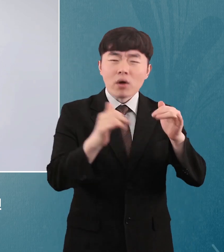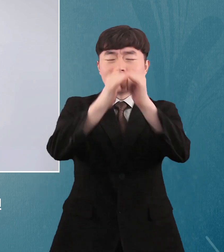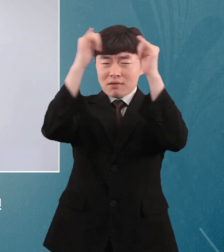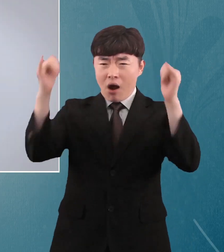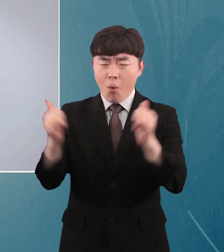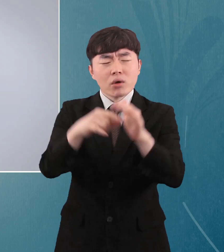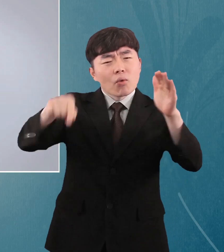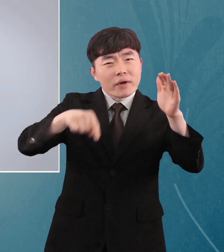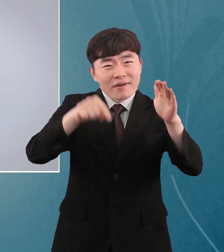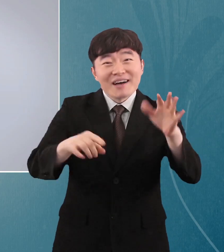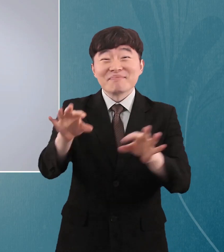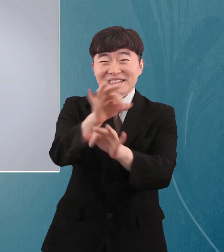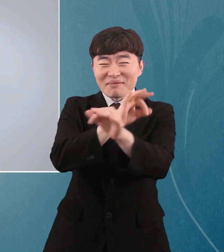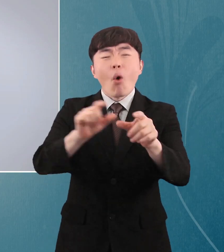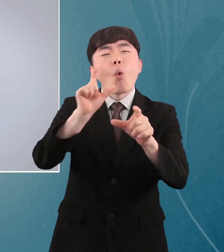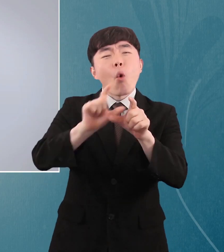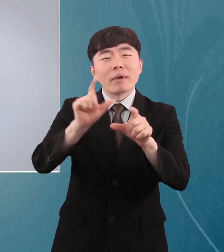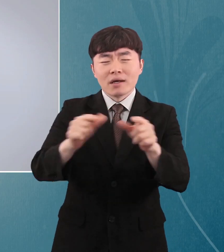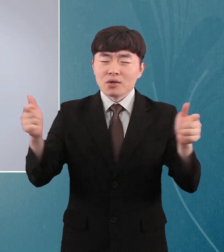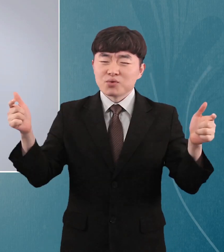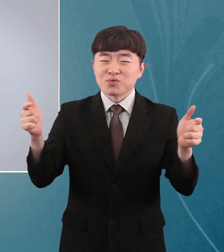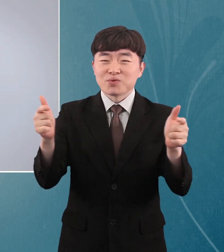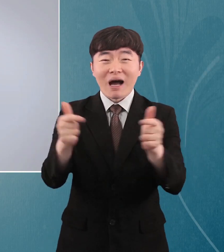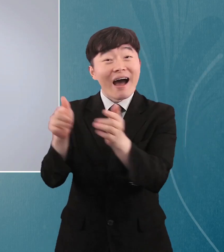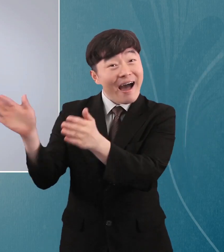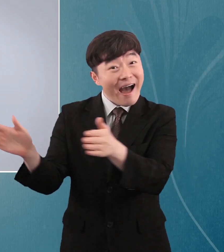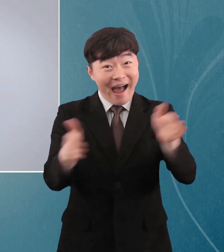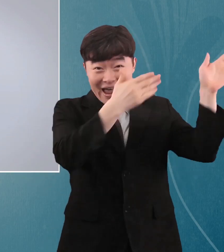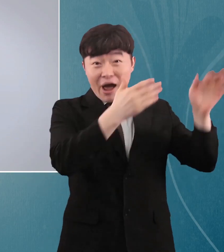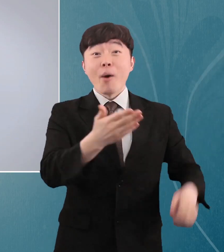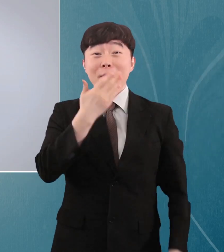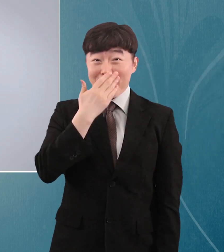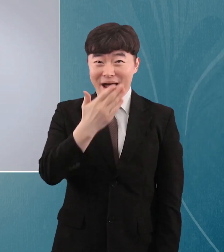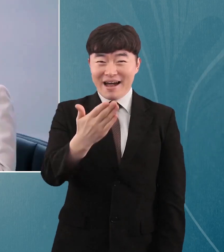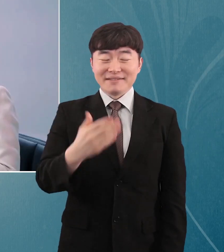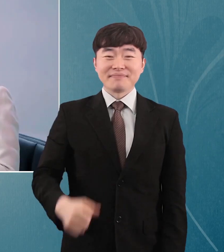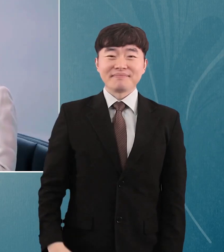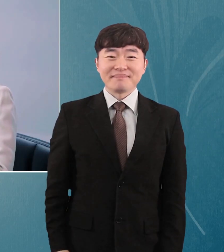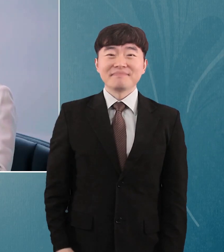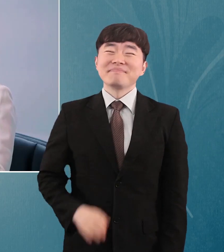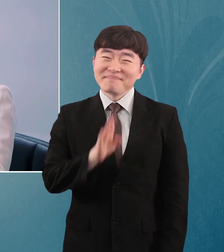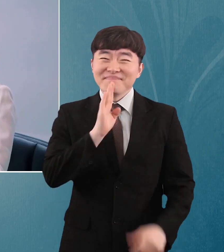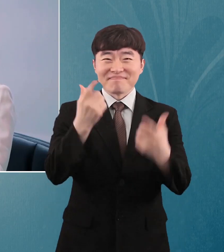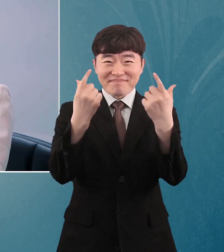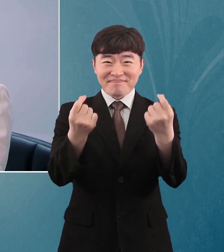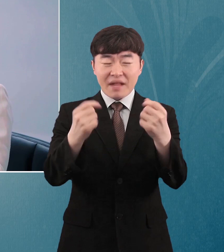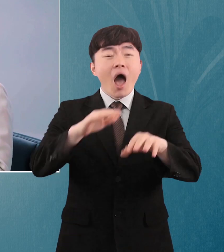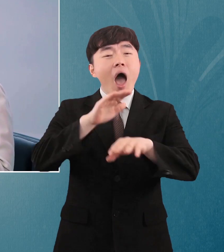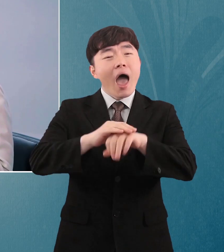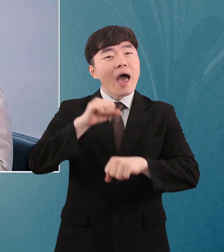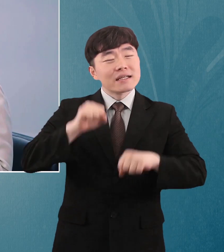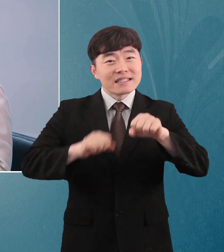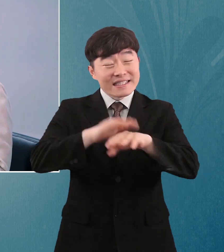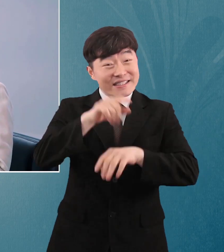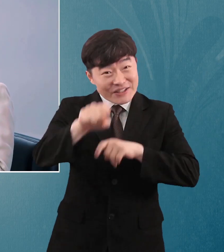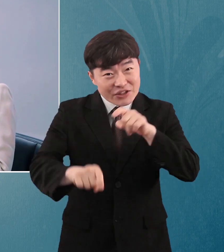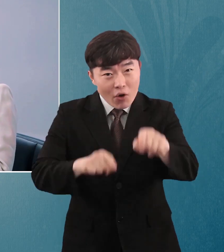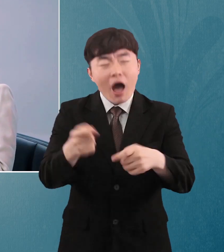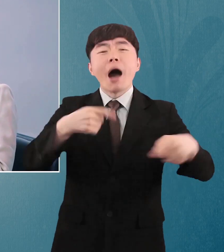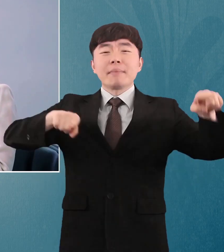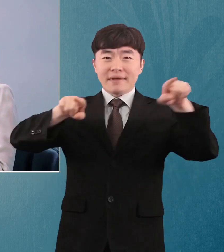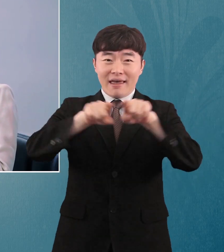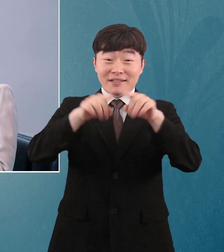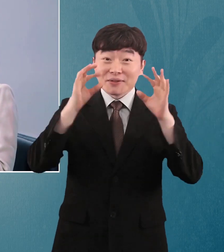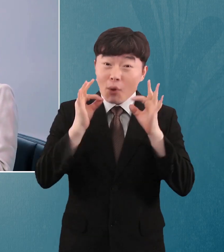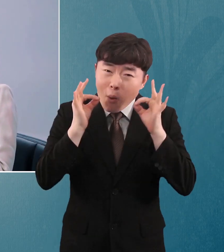우리 사회에 미세먼지 고민을 조금씩 떨쳐버릴 수 있지 않을까 생각해 봅니다. 네, 그렇습니다. 이 행동으로 실천하고 함께